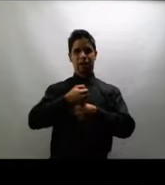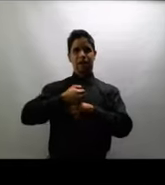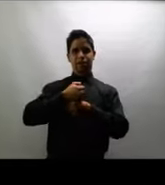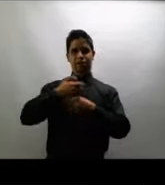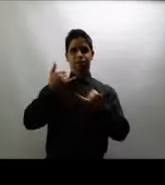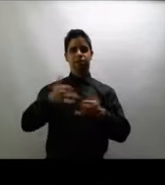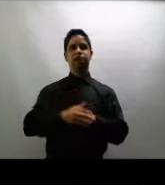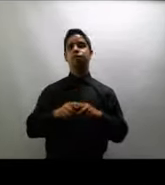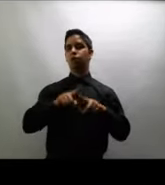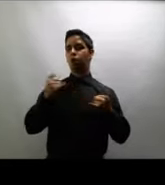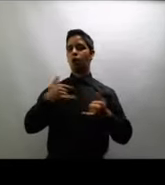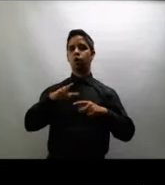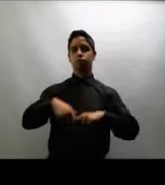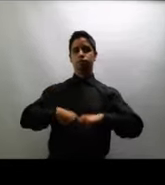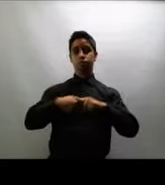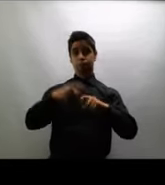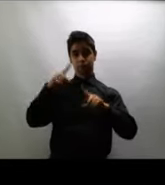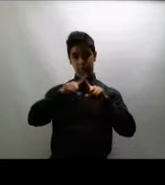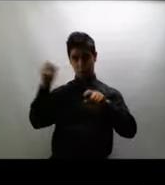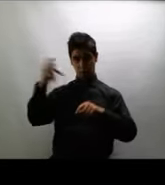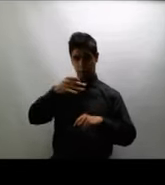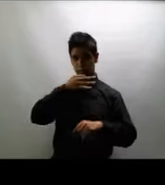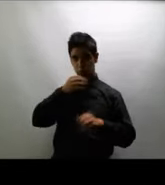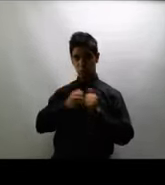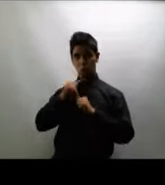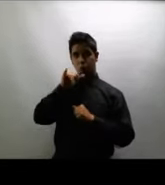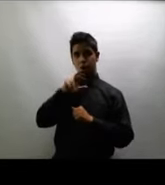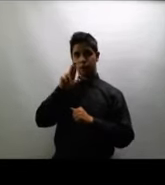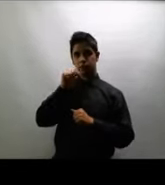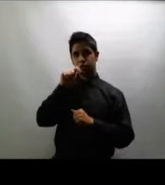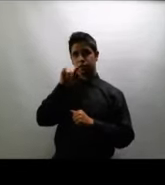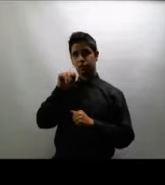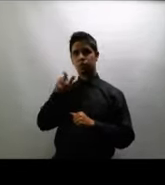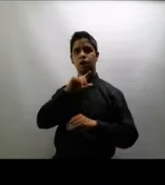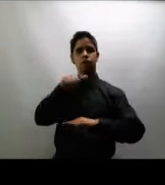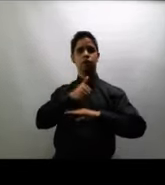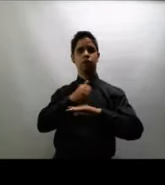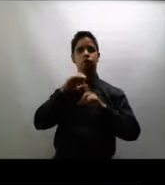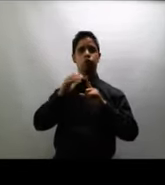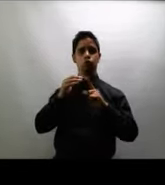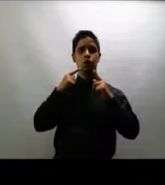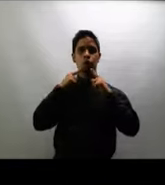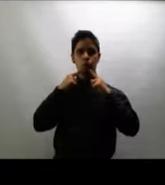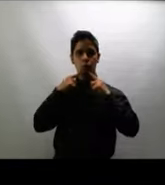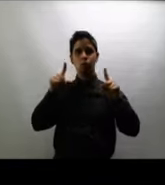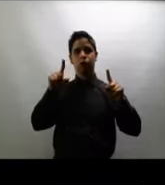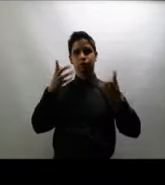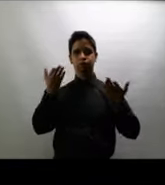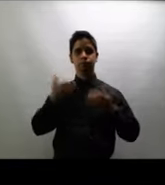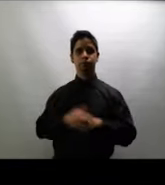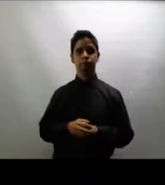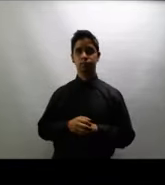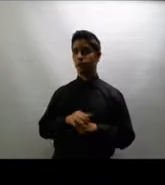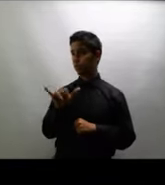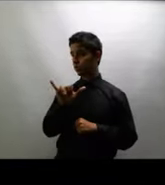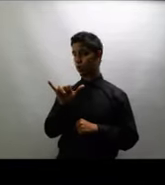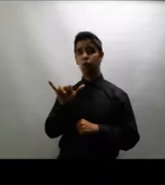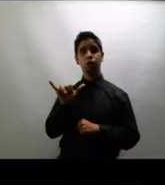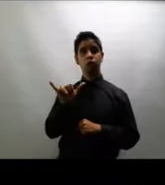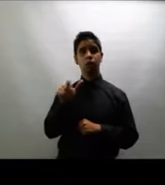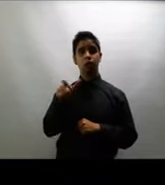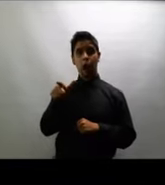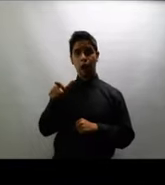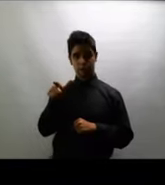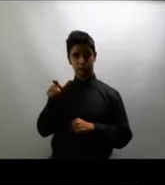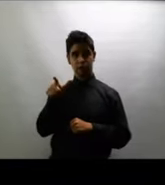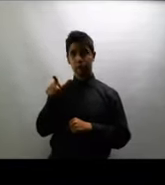Nosotros nos vamos a una pausilla y regresamos ya mismito con Javier Santiago de la Fundación Nacional para la Cultura Popular. Y de hecho, allí es que están los discos de